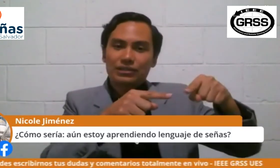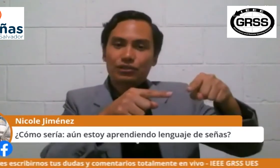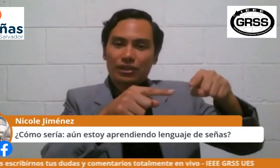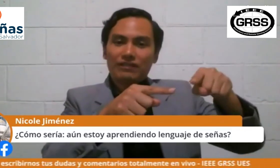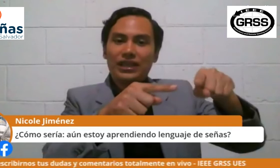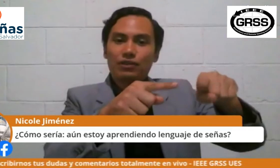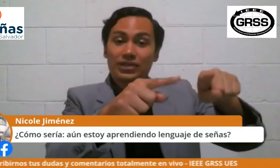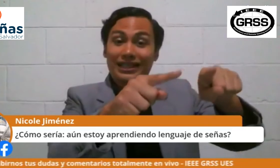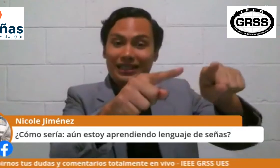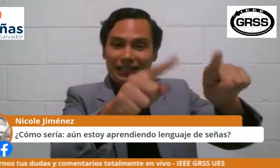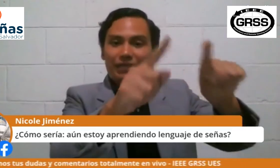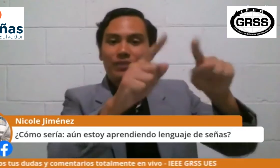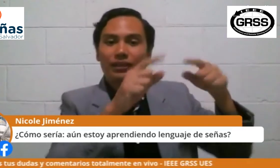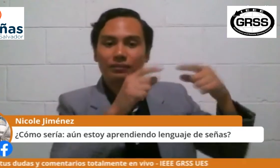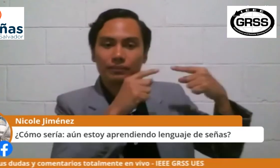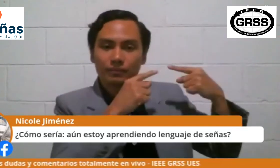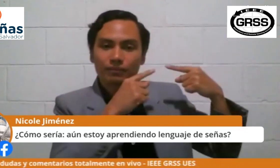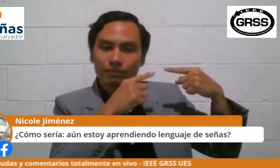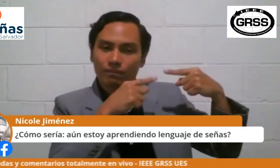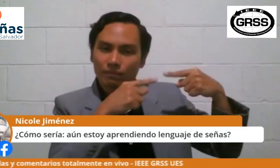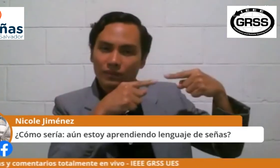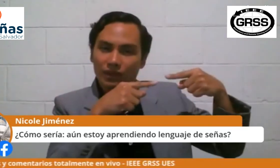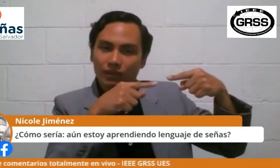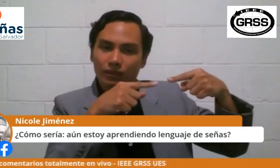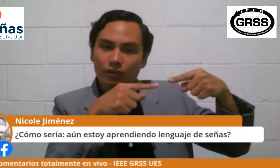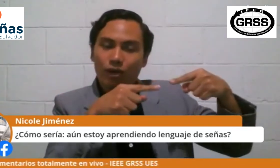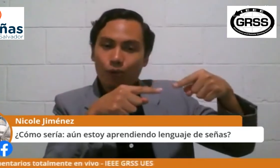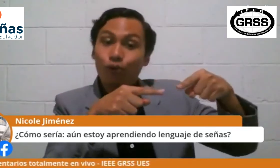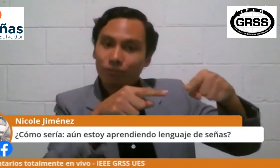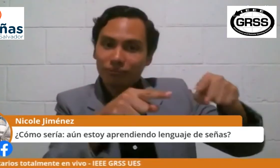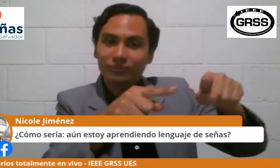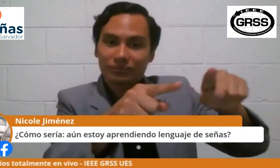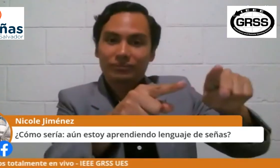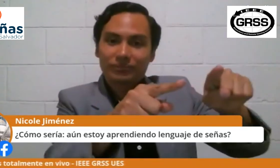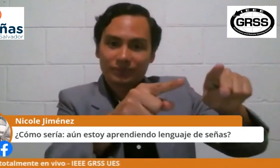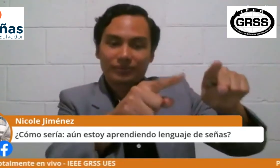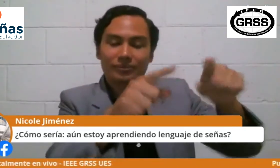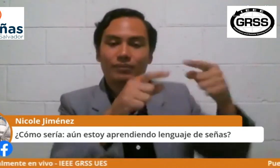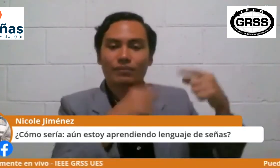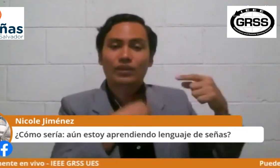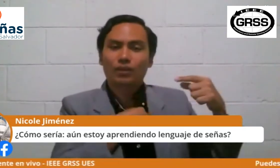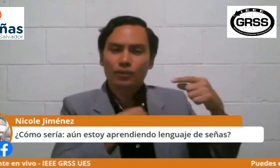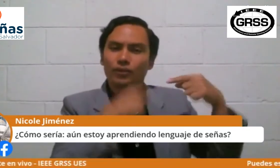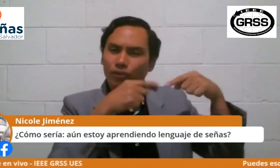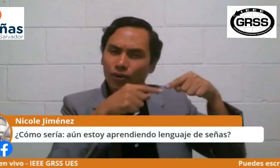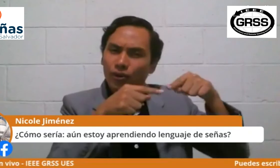Esto es todavía o seguir también. O aún.